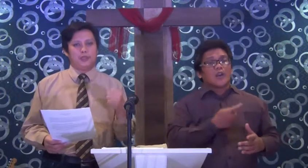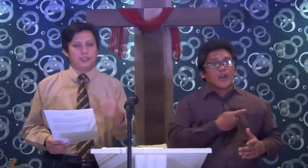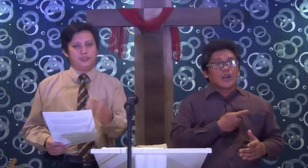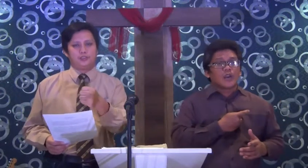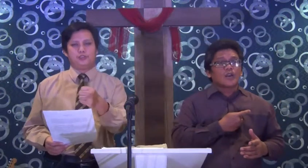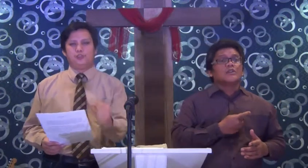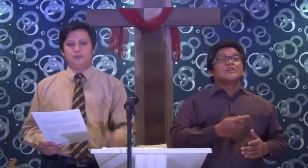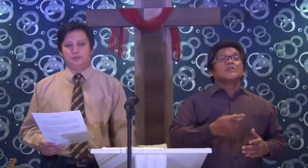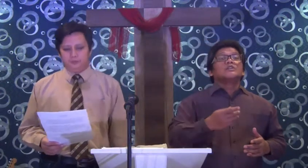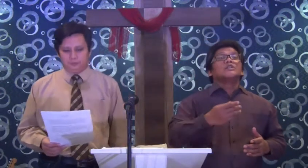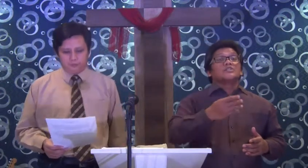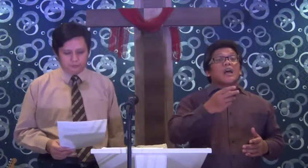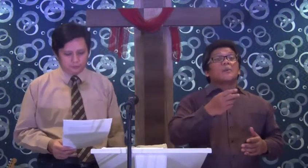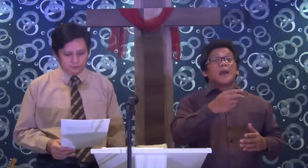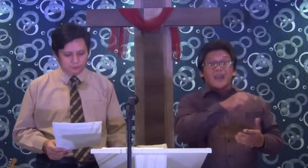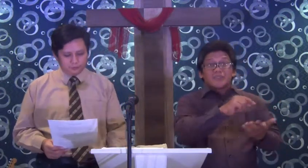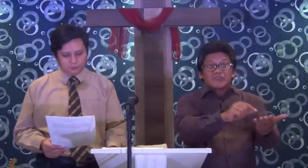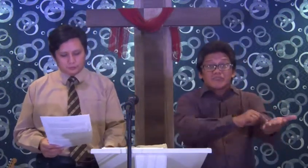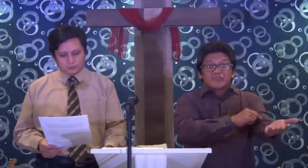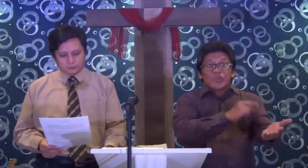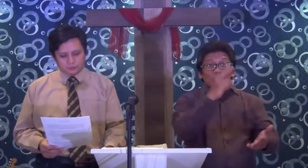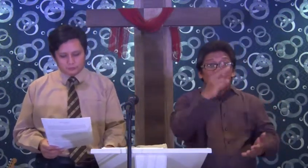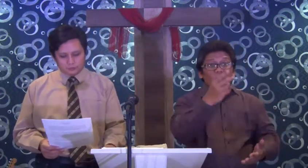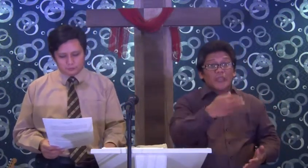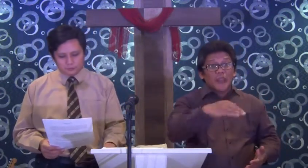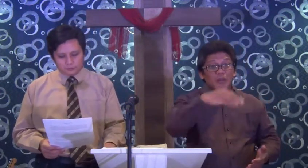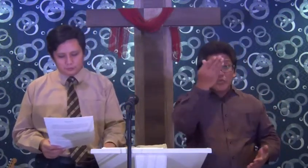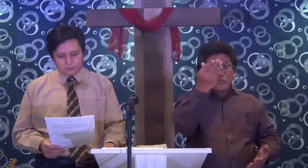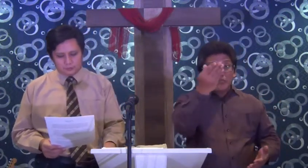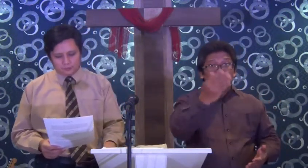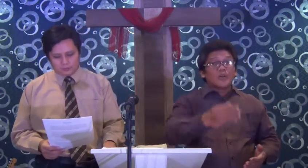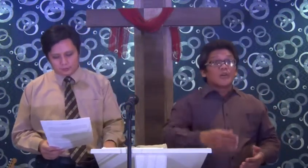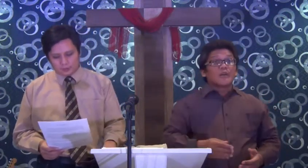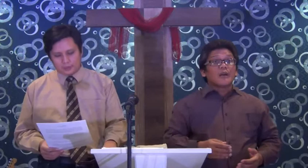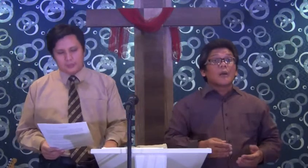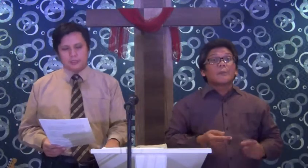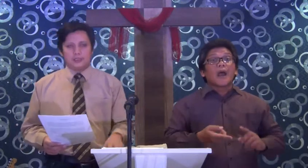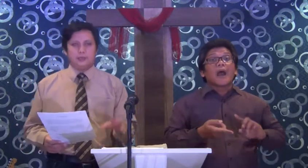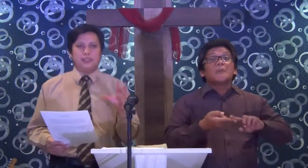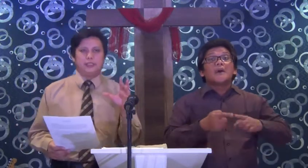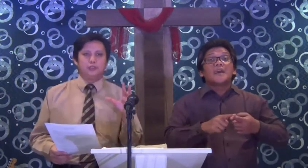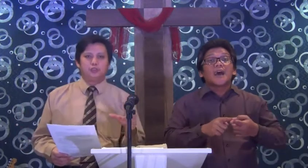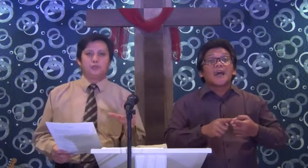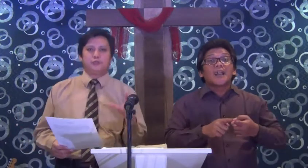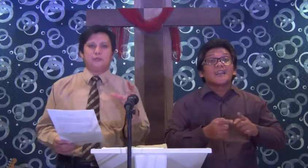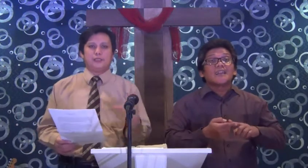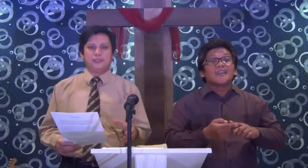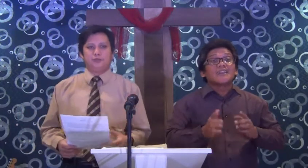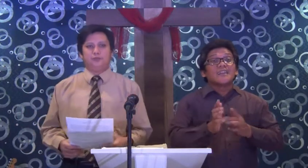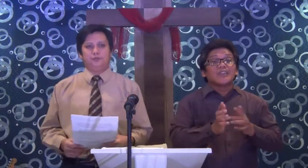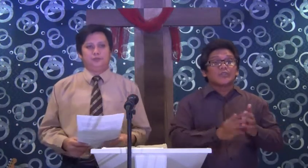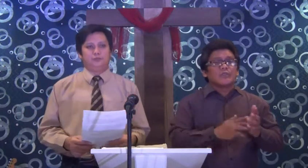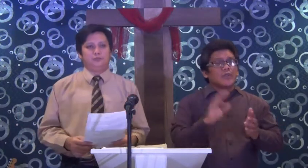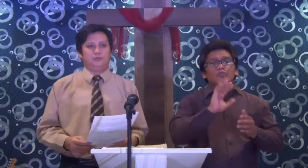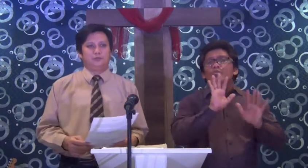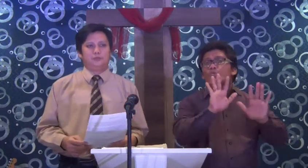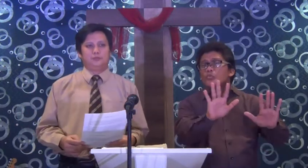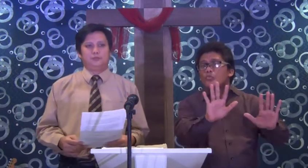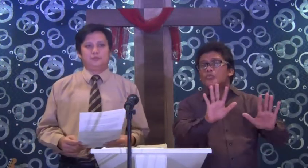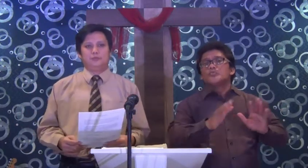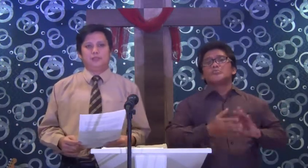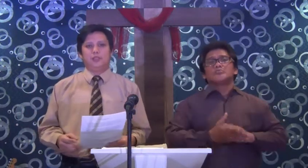dalam Tuhan Yesus. Tetapi tidak cukup sampai di situ.